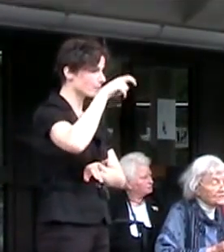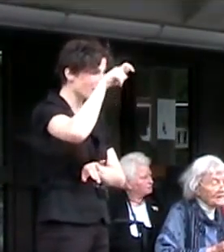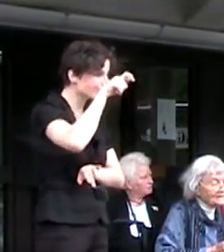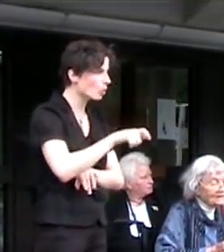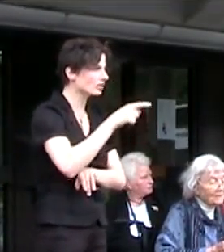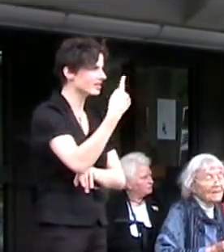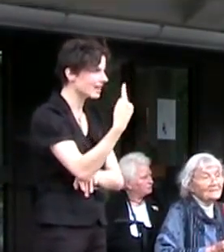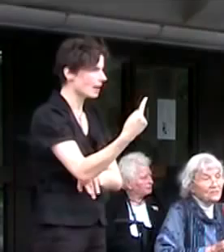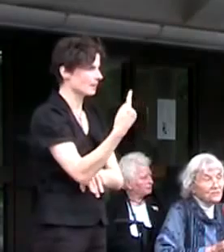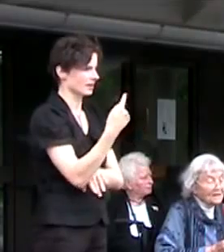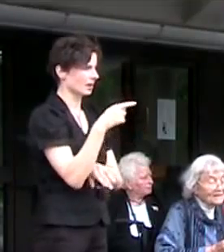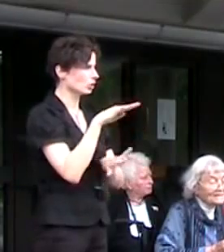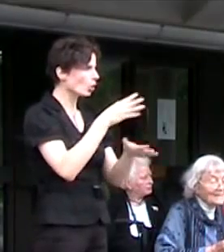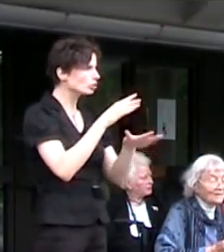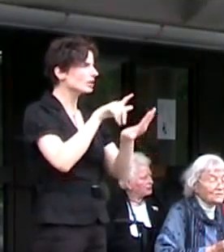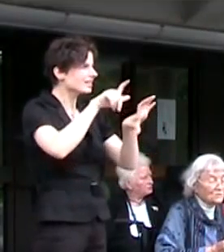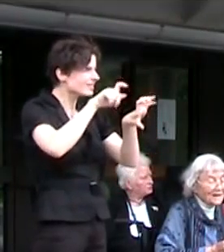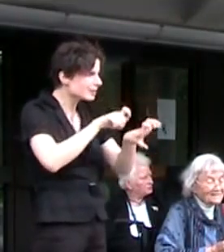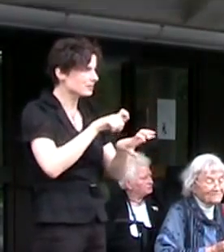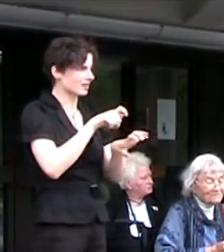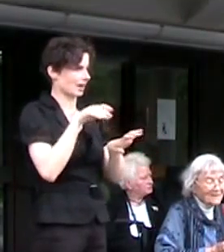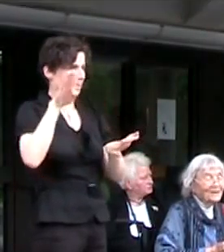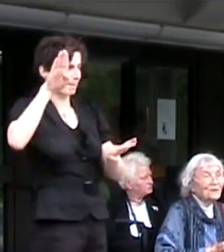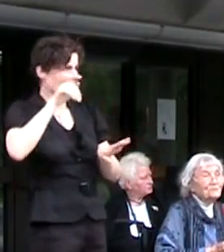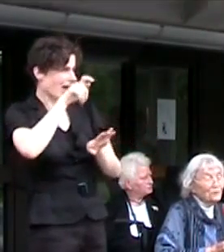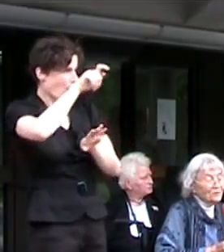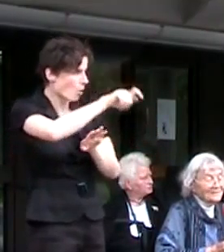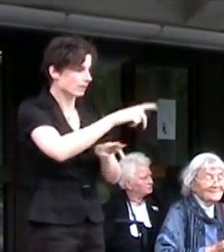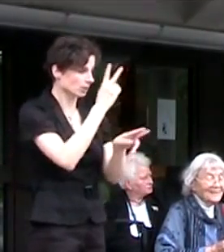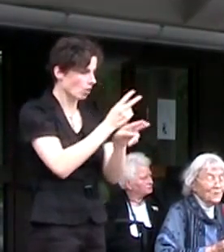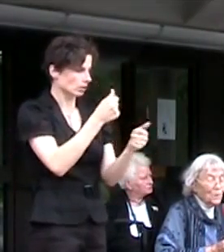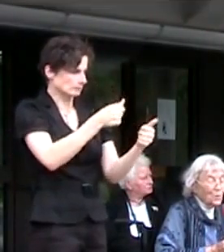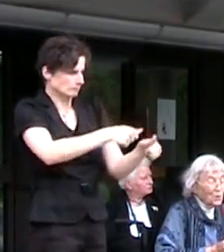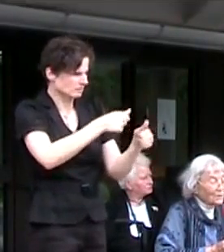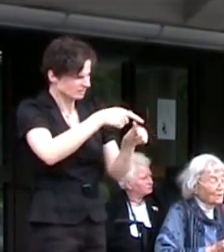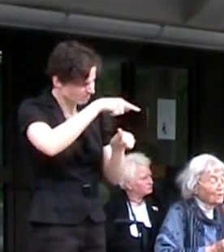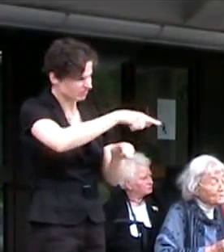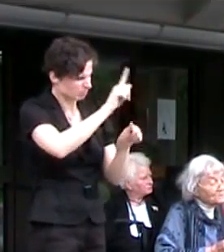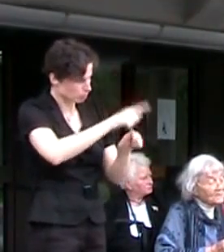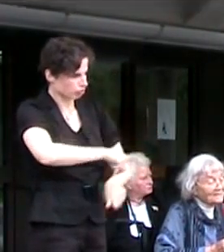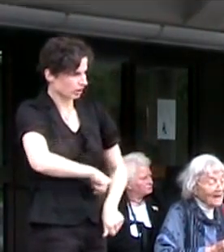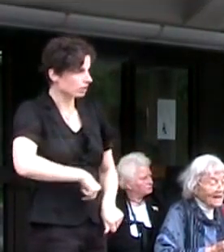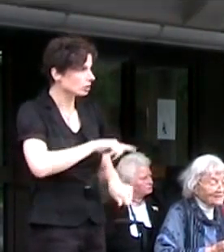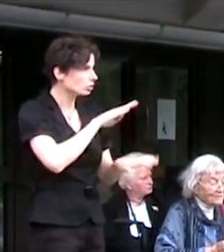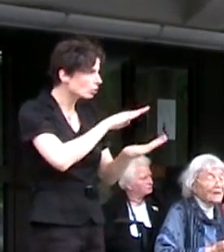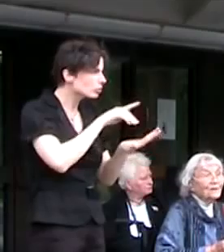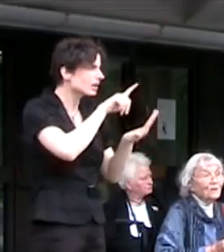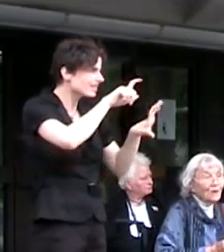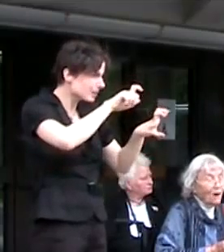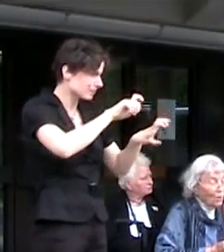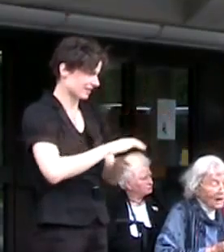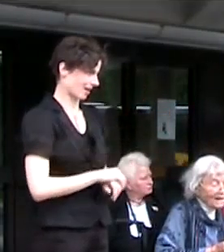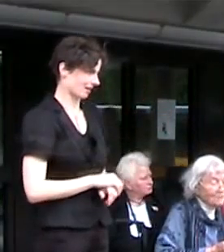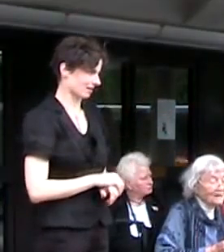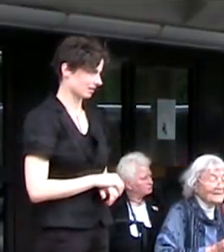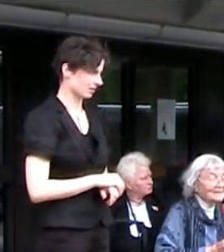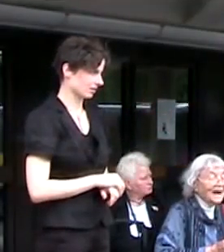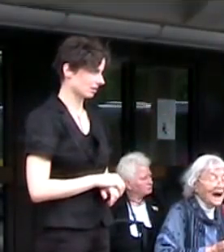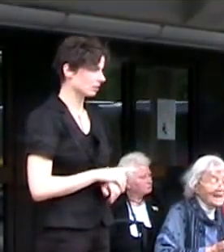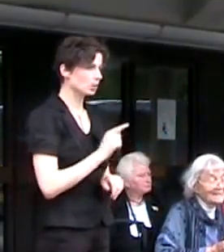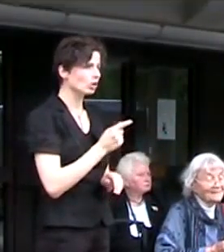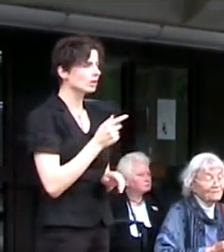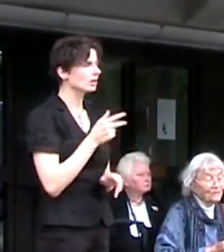Druck setzte, sich sterilisieren zu lassen. Würden Theologen und Psychiater doch auch einmal